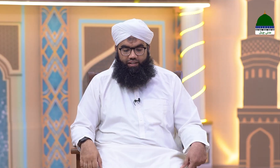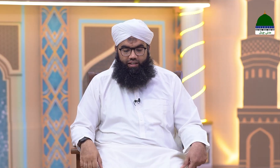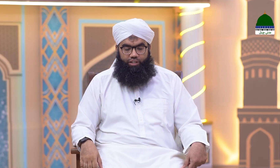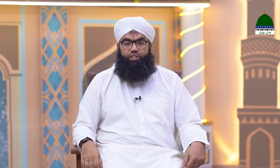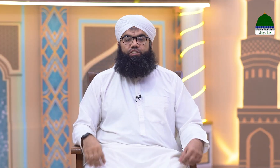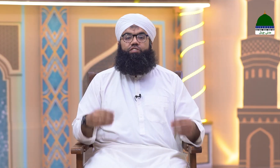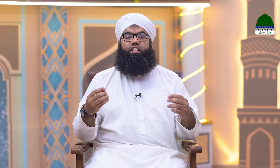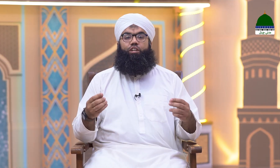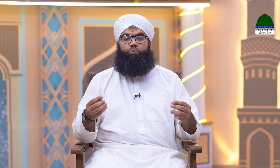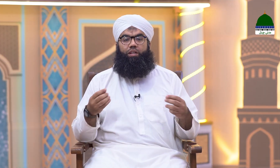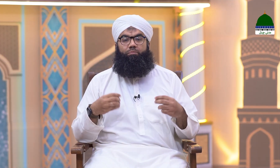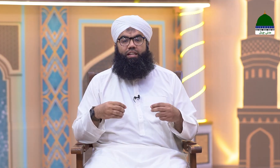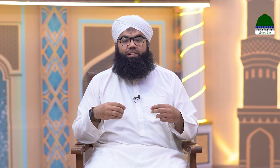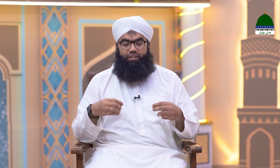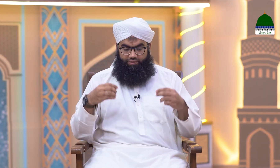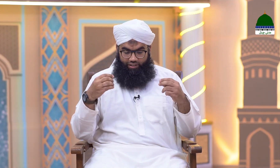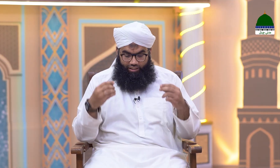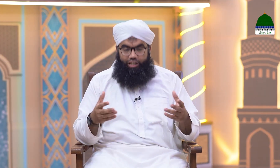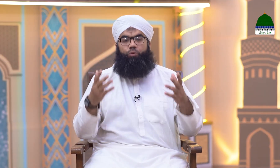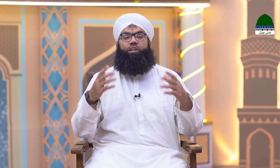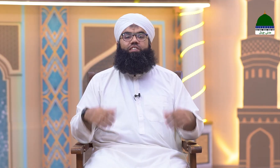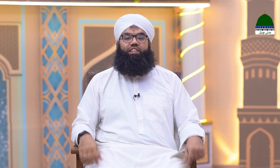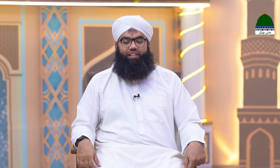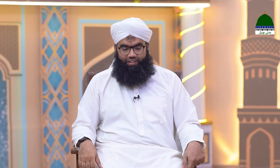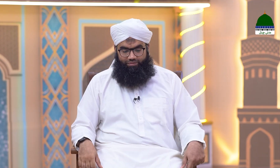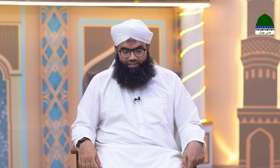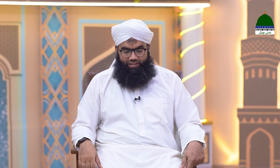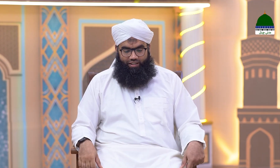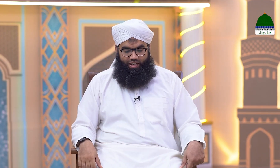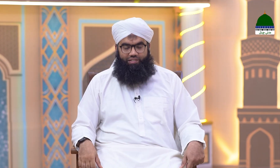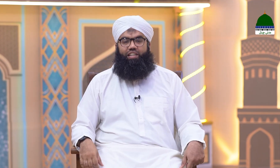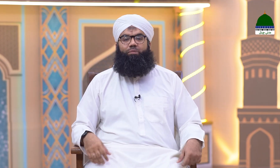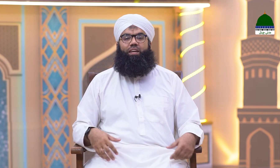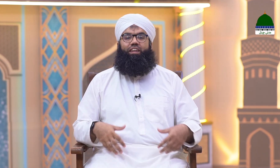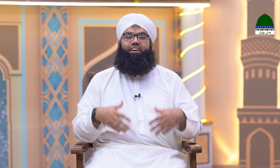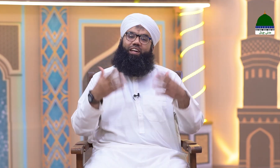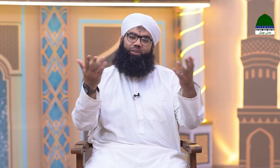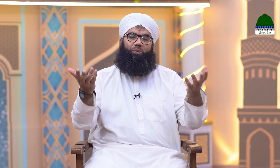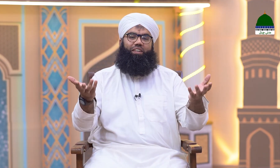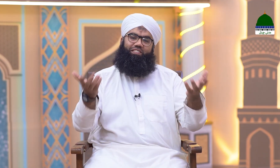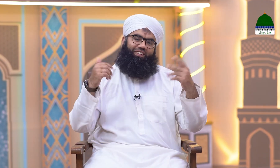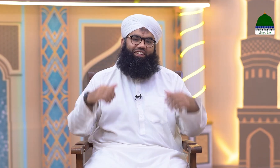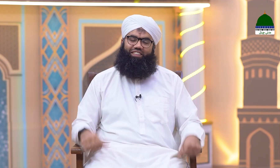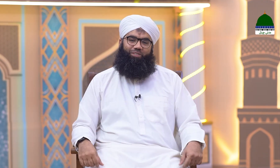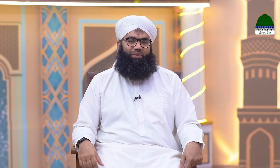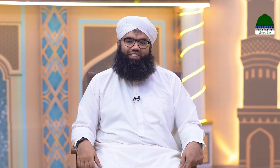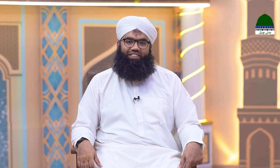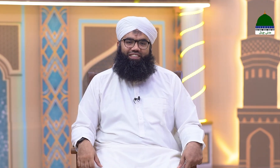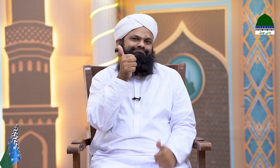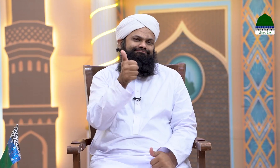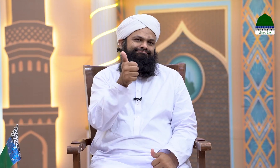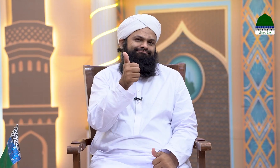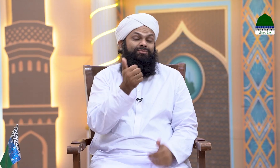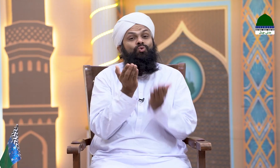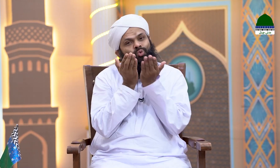اے اللہ جس طرح تو نے میری تخلیق کو حسین کیا ہے ایسے ہی میرے اخلاق کو بھی حسین کر دے، سبحان